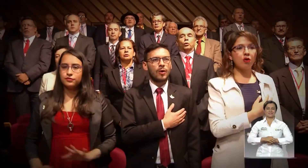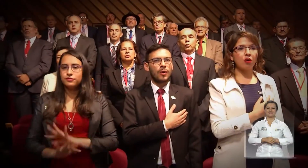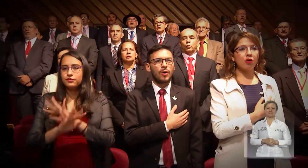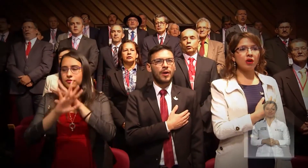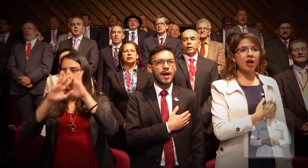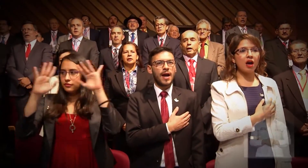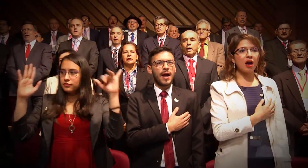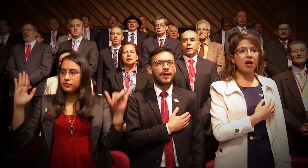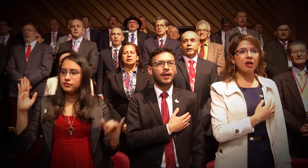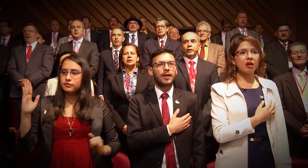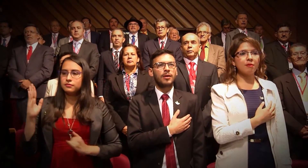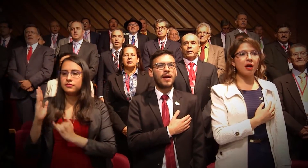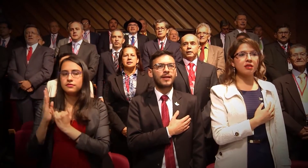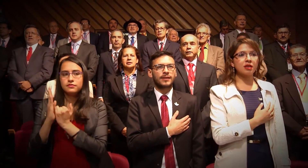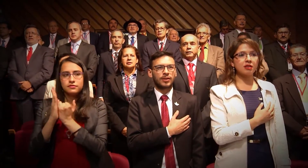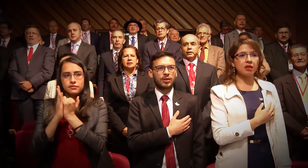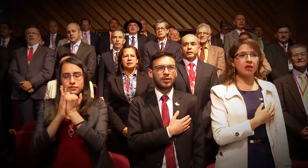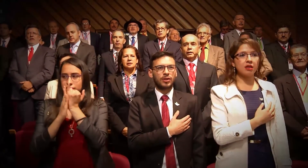Música